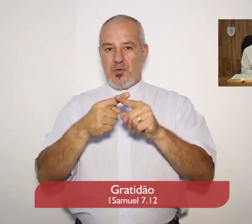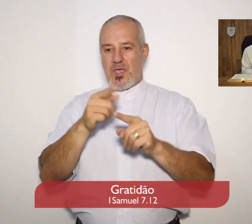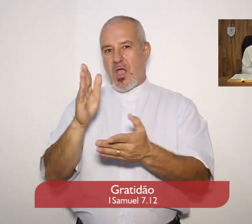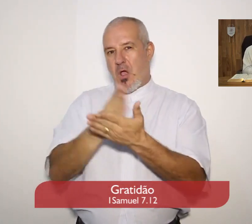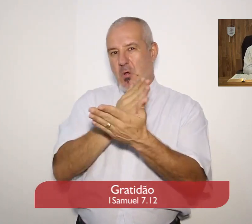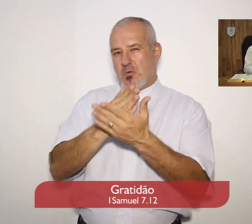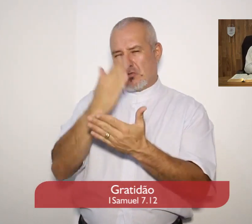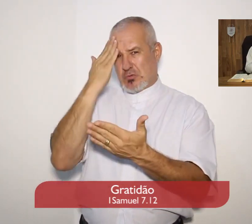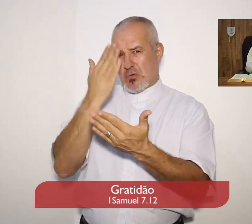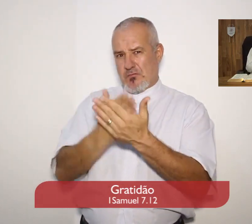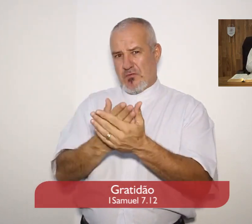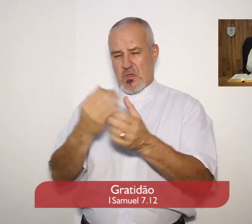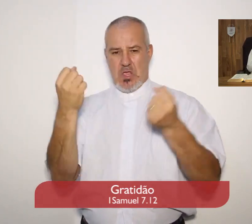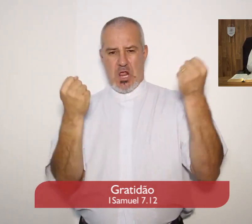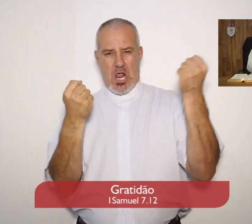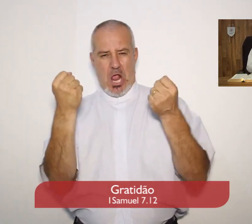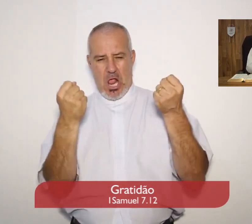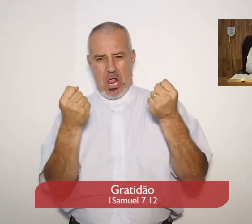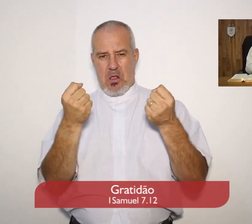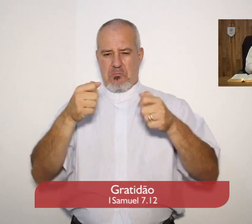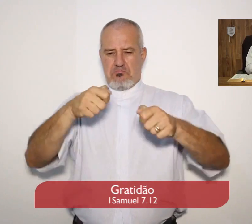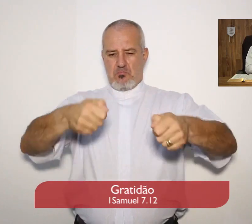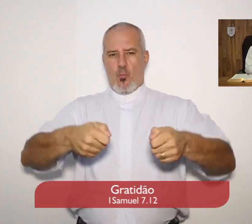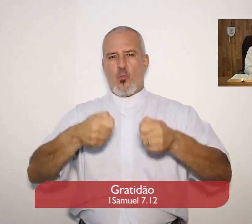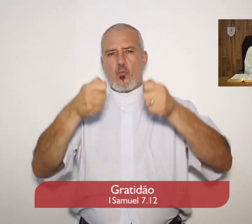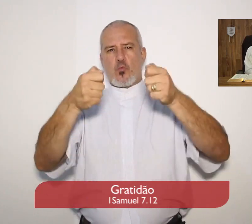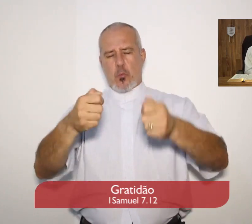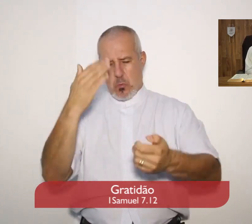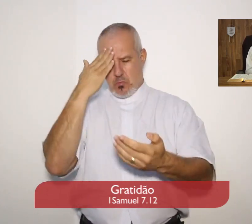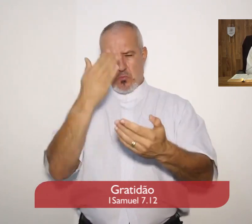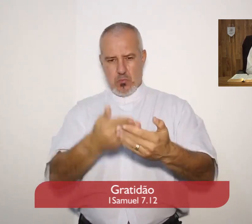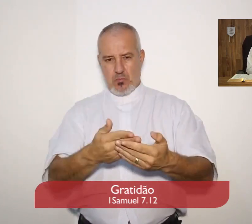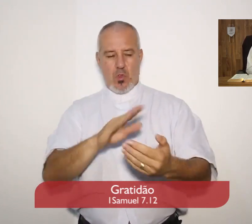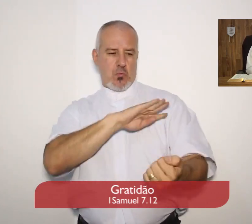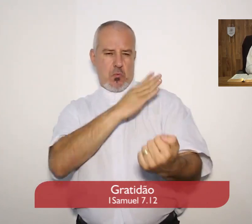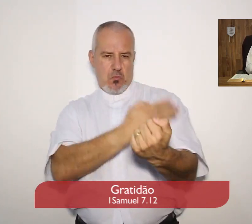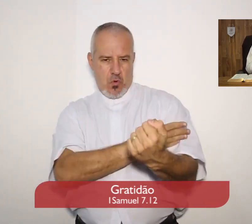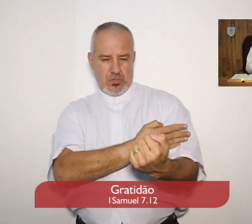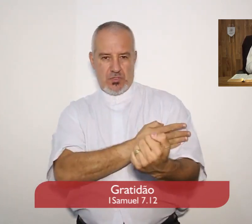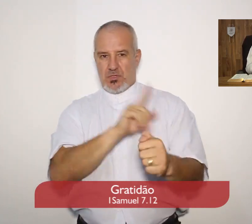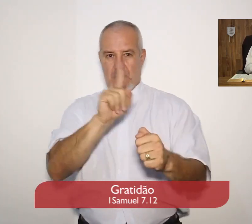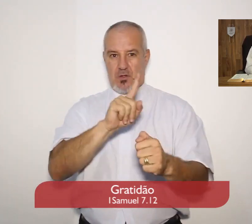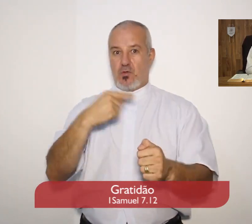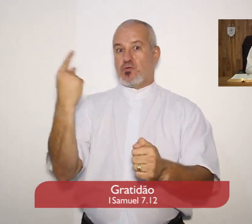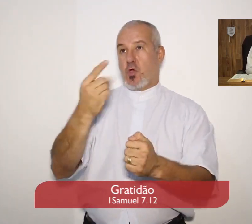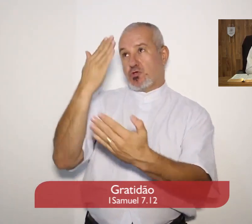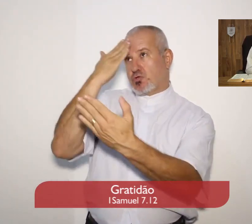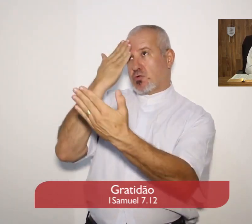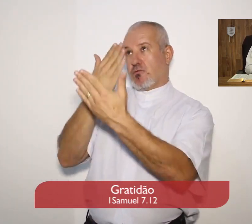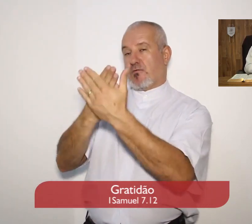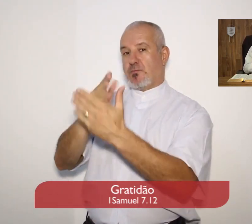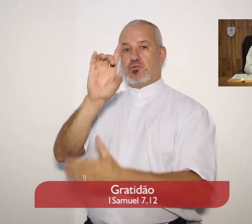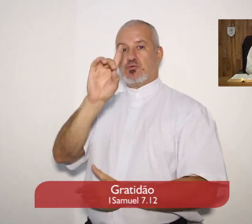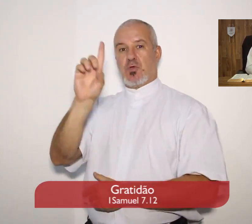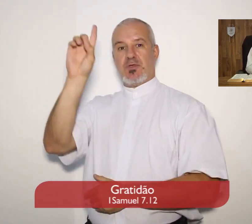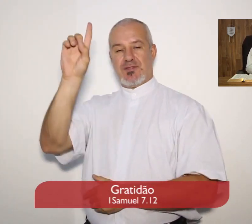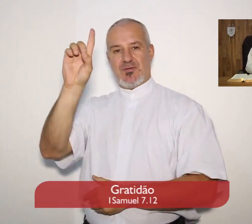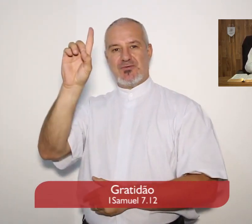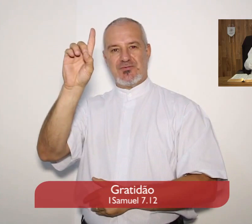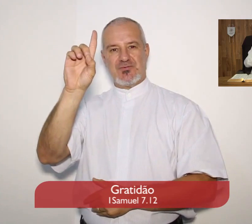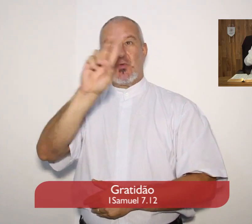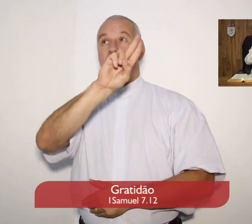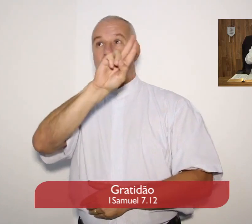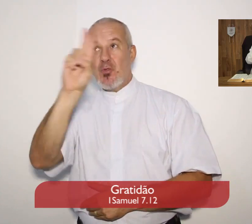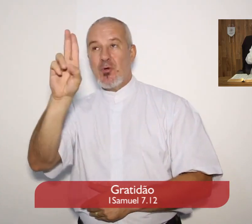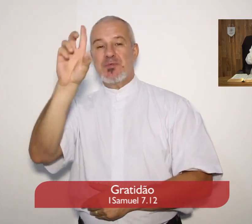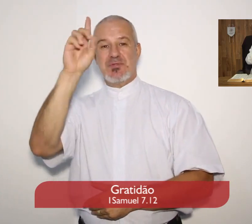em cavalos. Nós, porém, nos gloriamos em nome do Senhor nosso Deus.